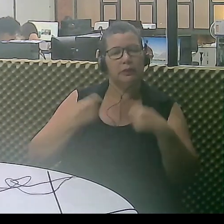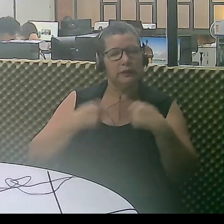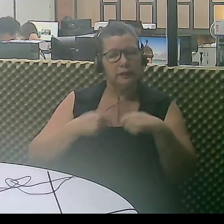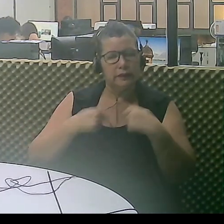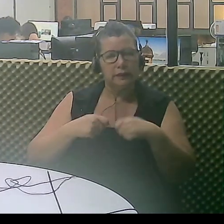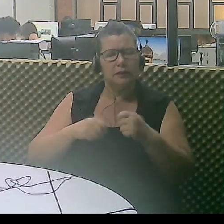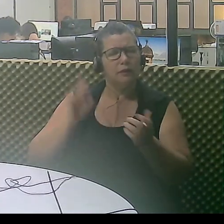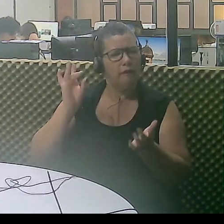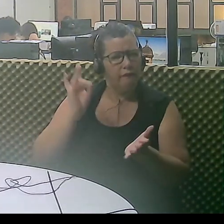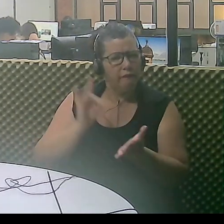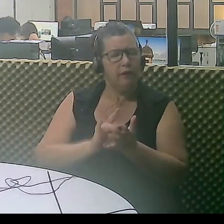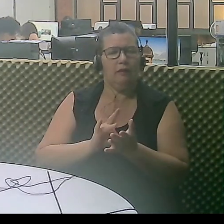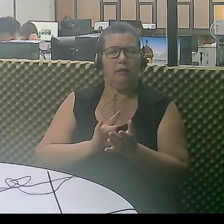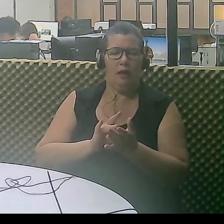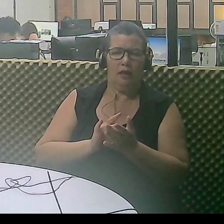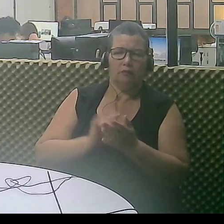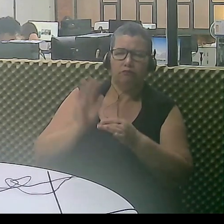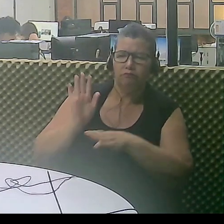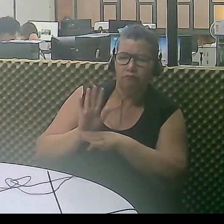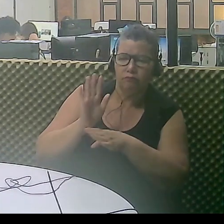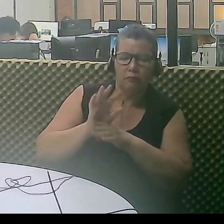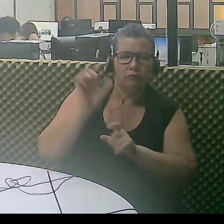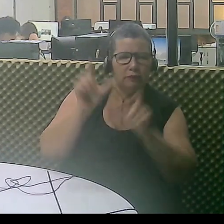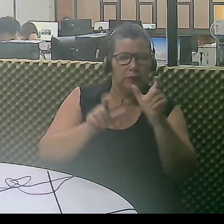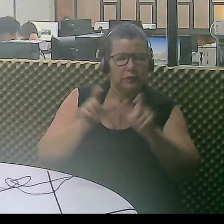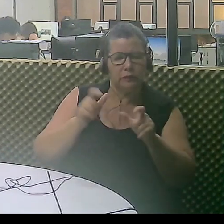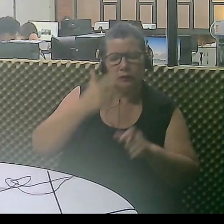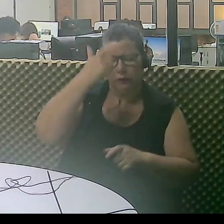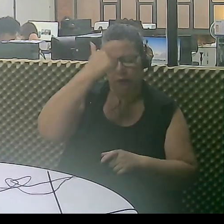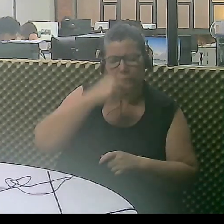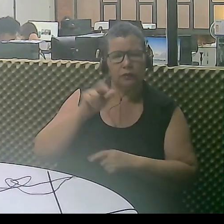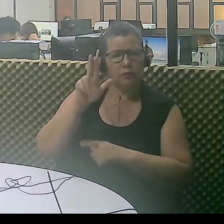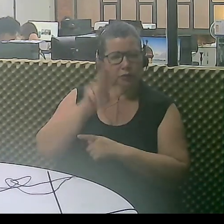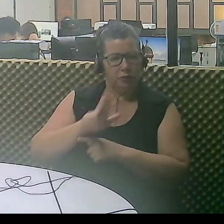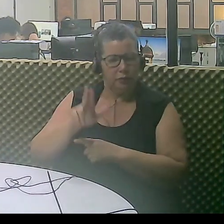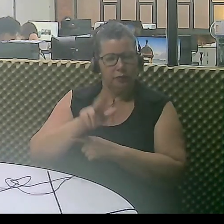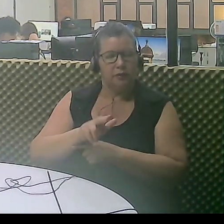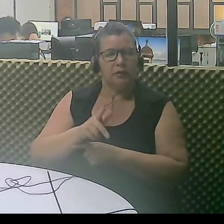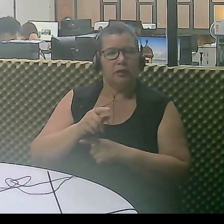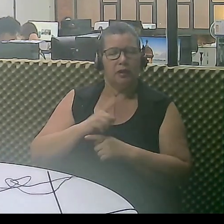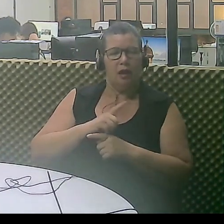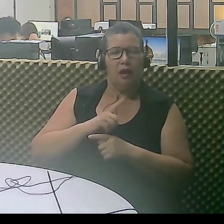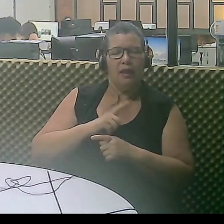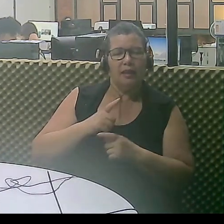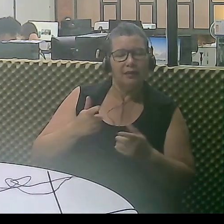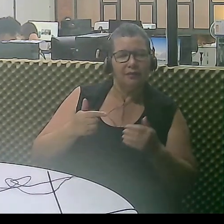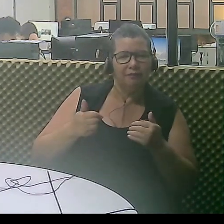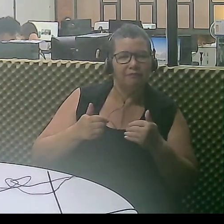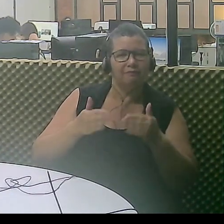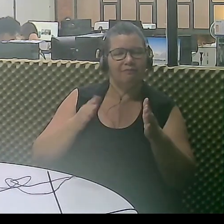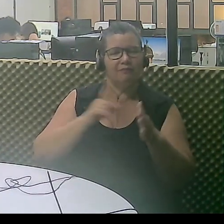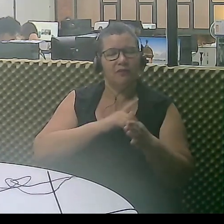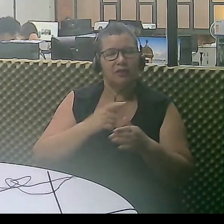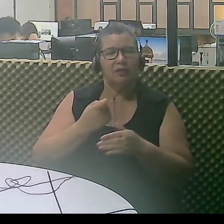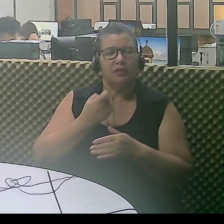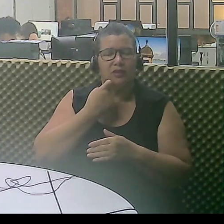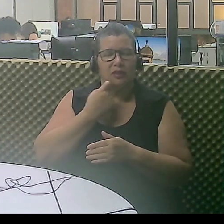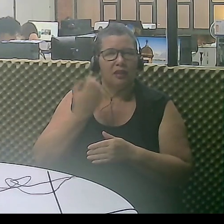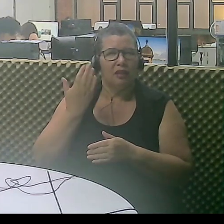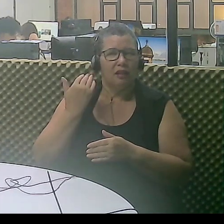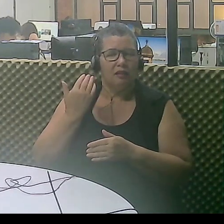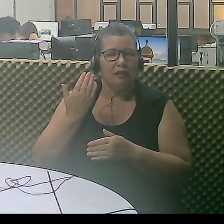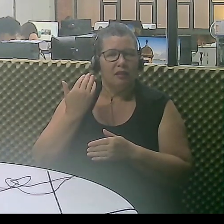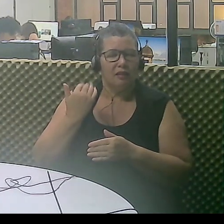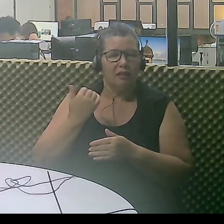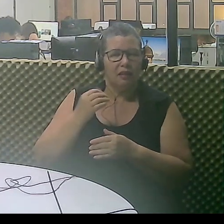que realmente facilitem a vida do cidadão uberlandense. O mutirão foi instituído pelo Executivo em dezembro